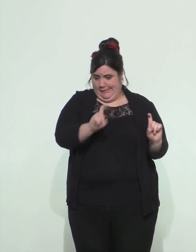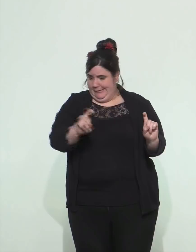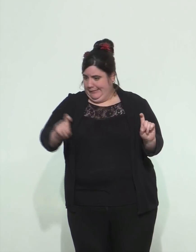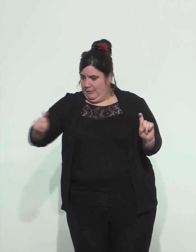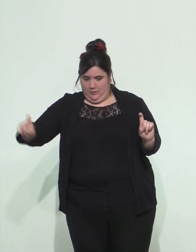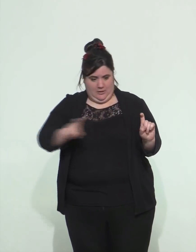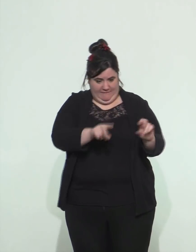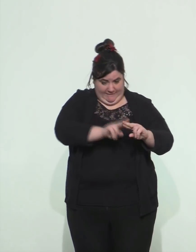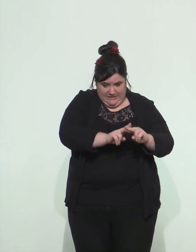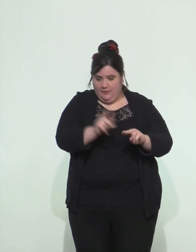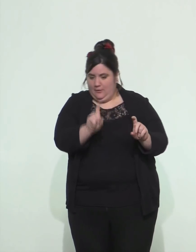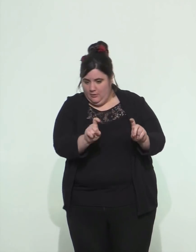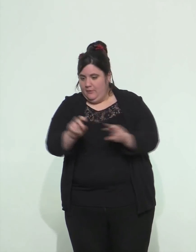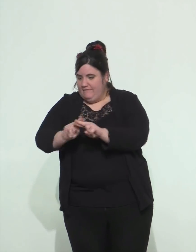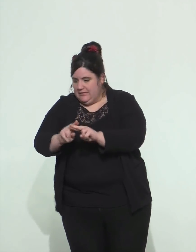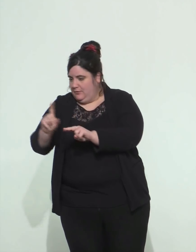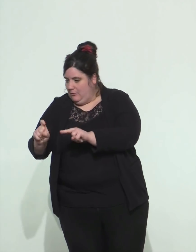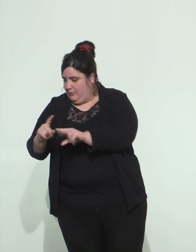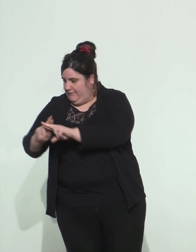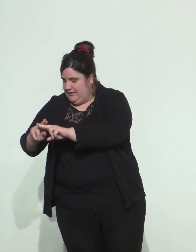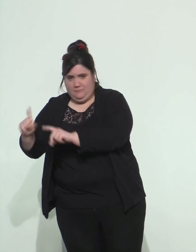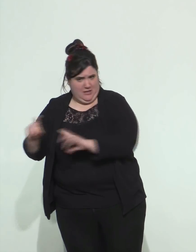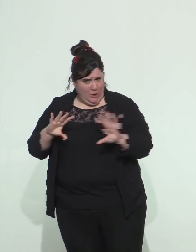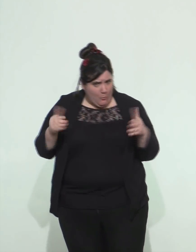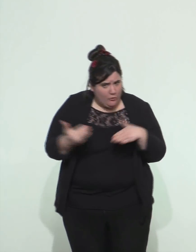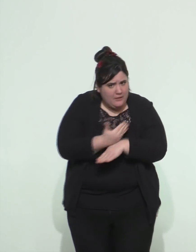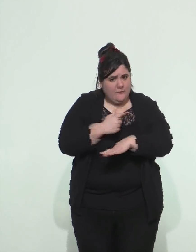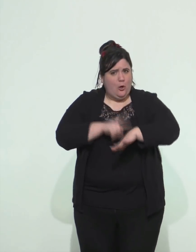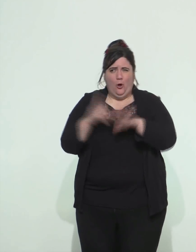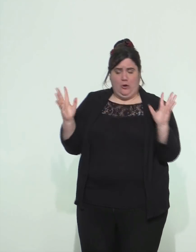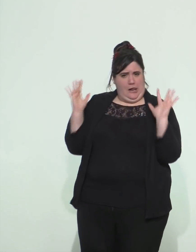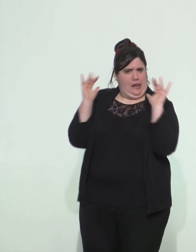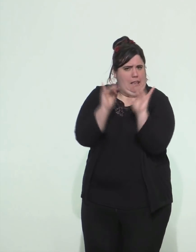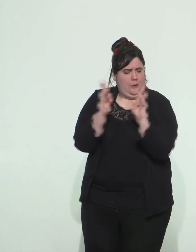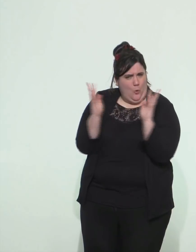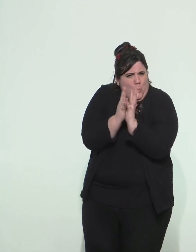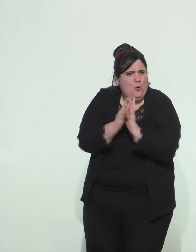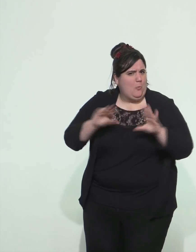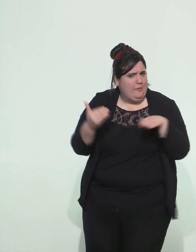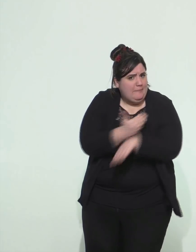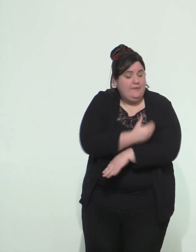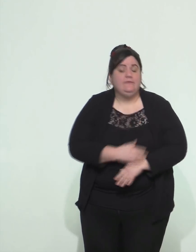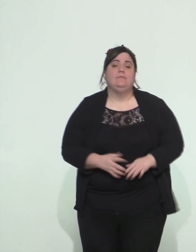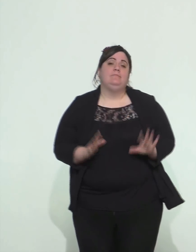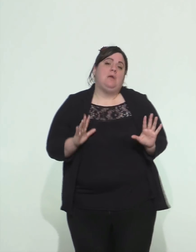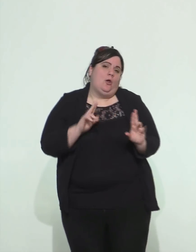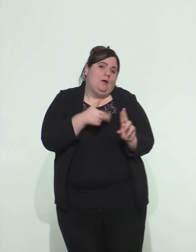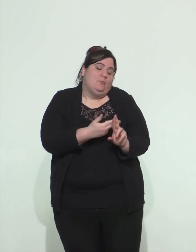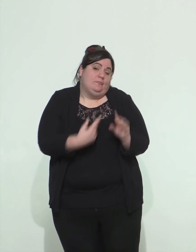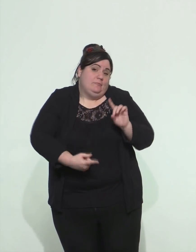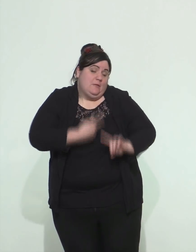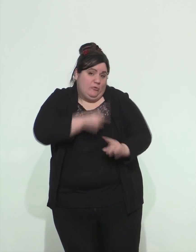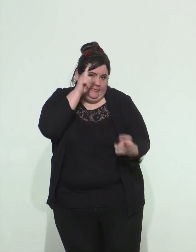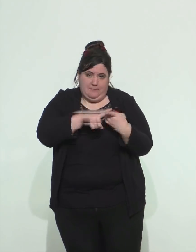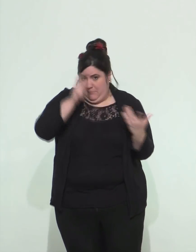en bon sens. Nous allons évidemment renforcer le télétravail. C'est quelque chose d'important. Nous allons adapter les horaires. Je